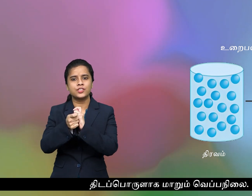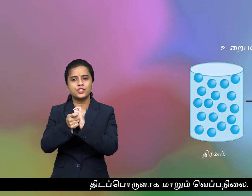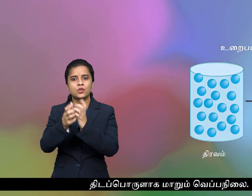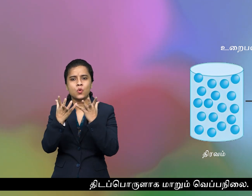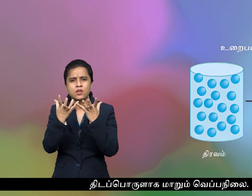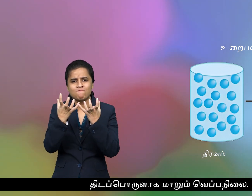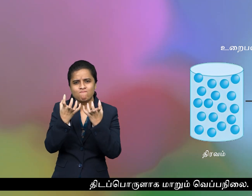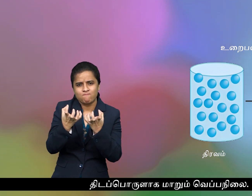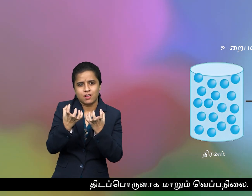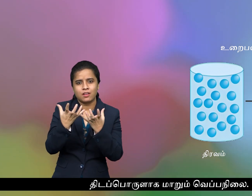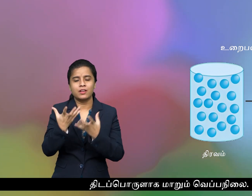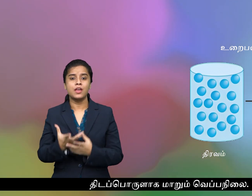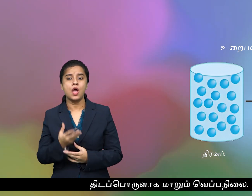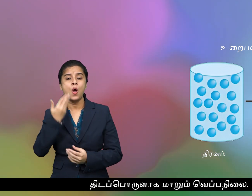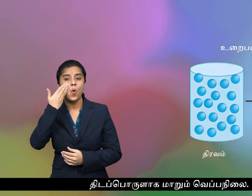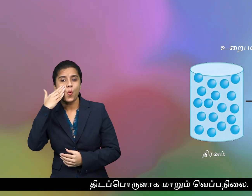திடப்பொருளாக மாறும் வெப்பநிலை.